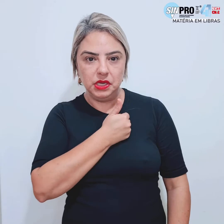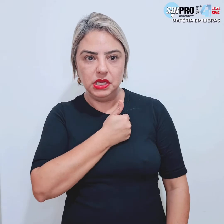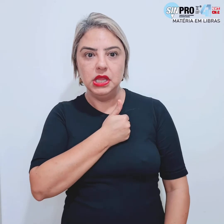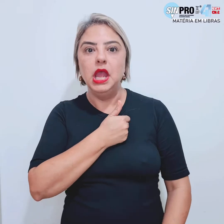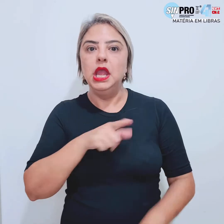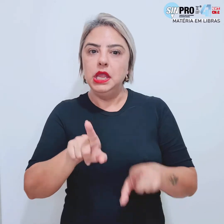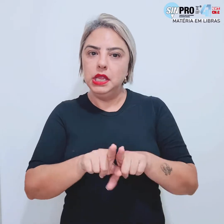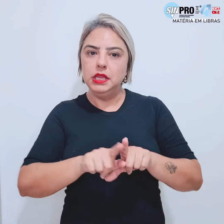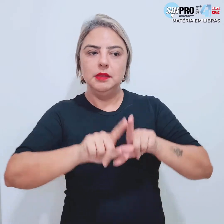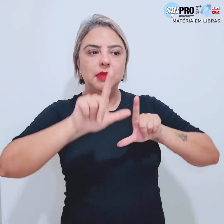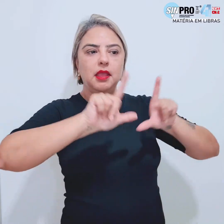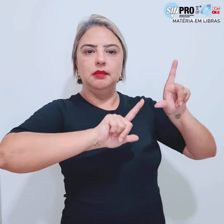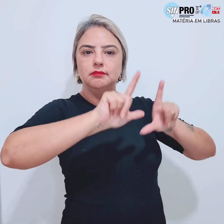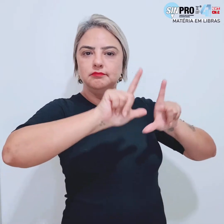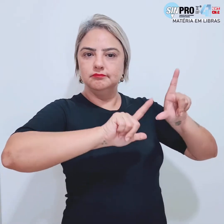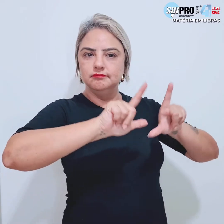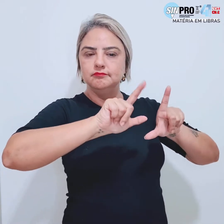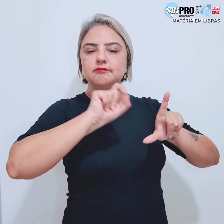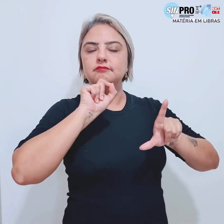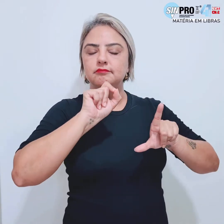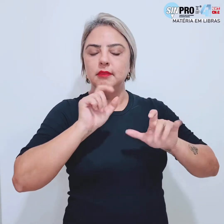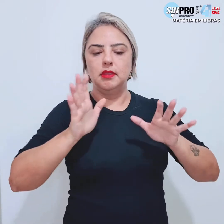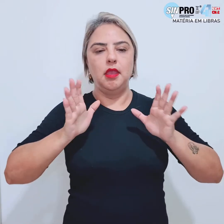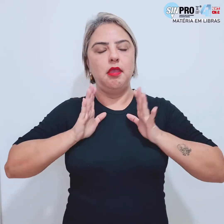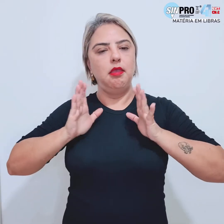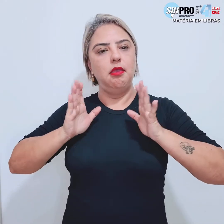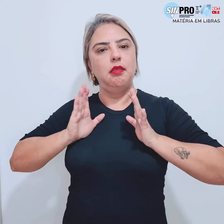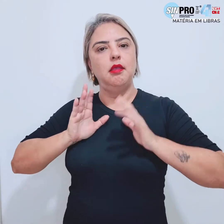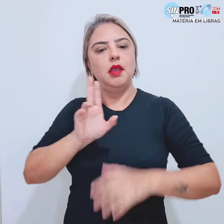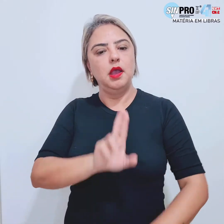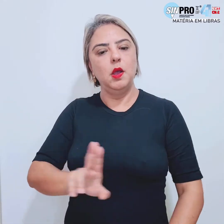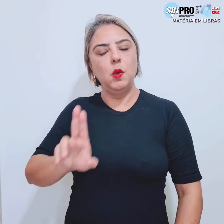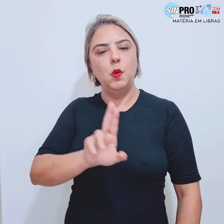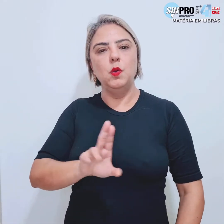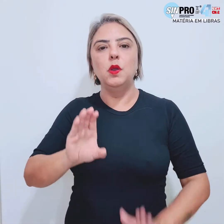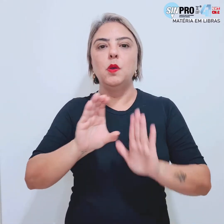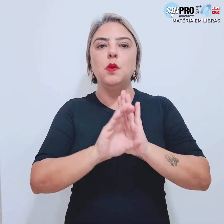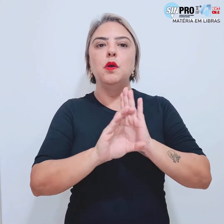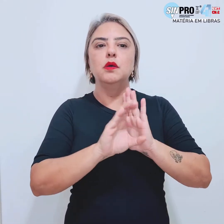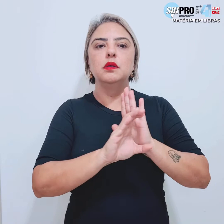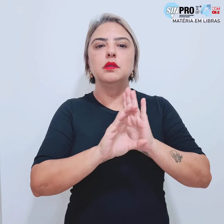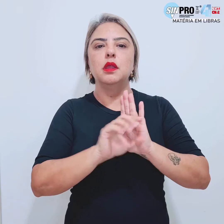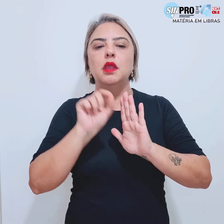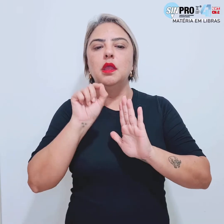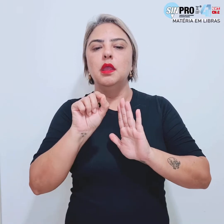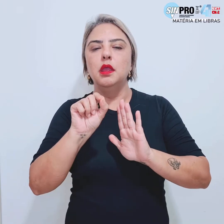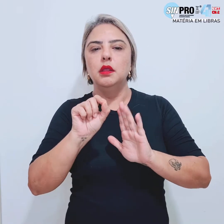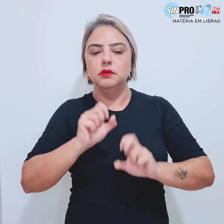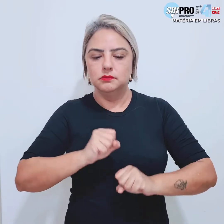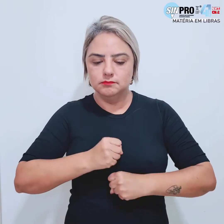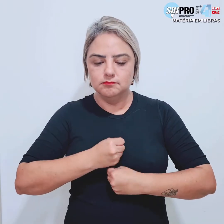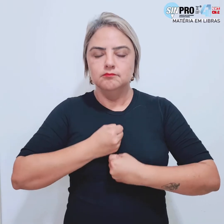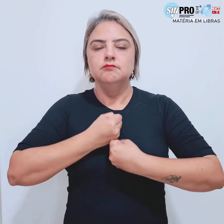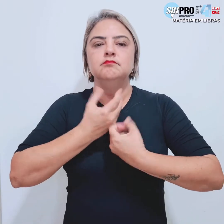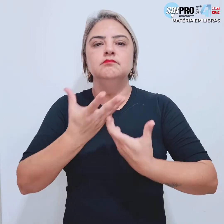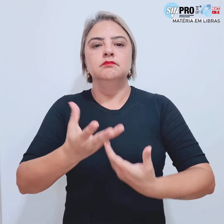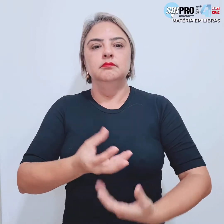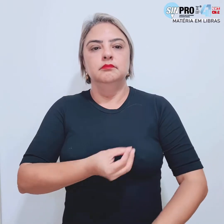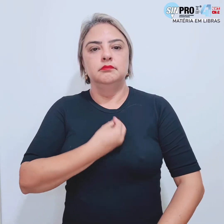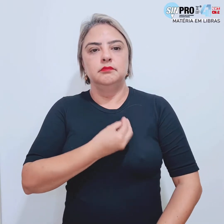da mídia comercial, a elite usa conceitos sobre esse instinto de vida para,